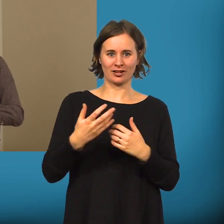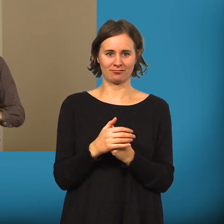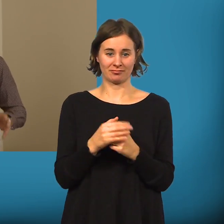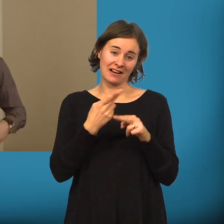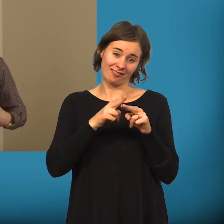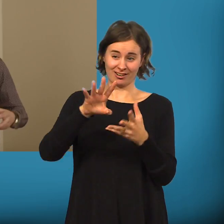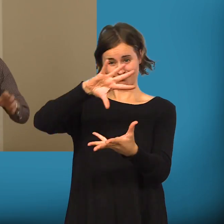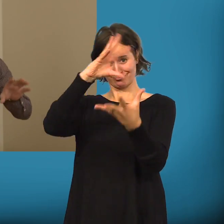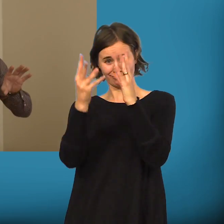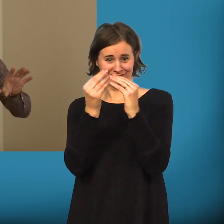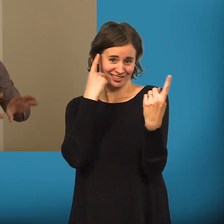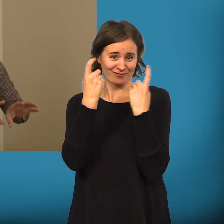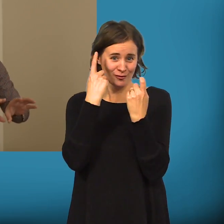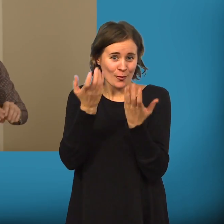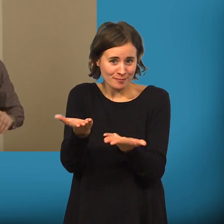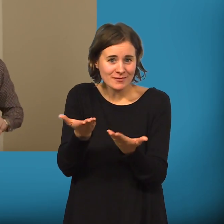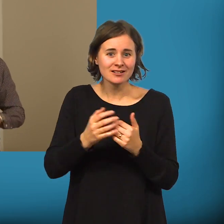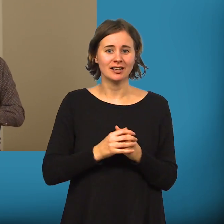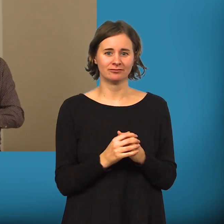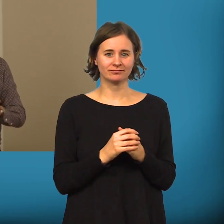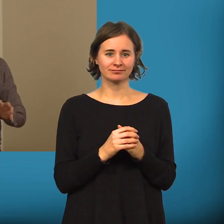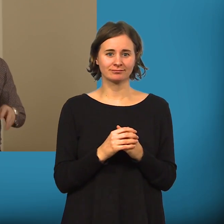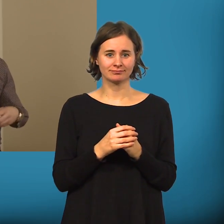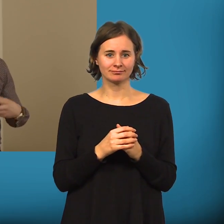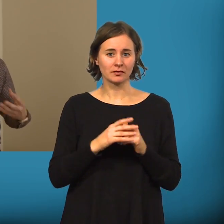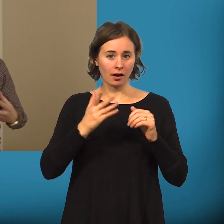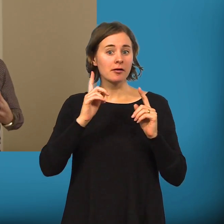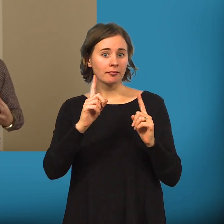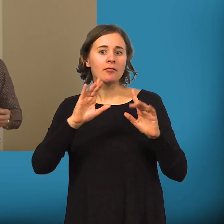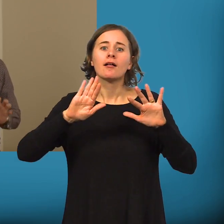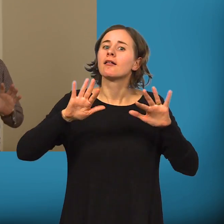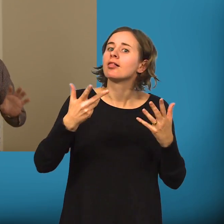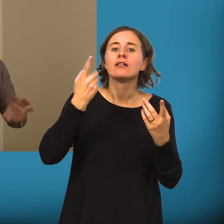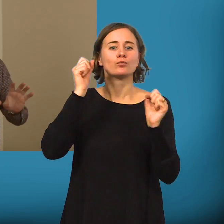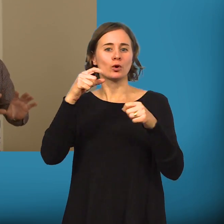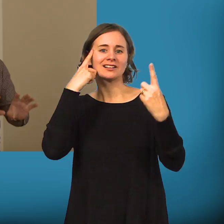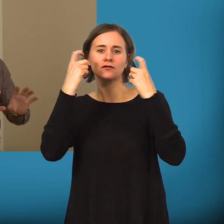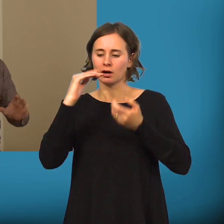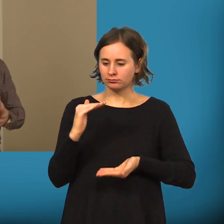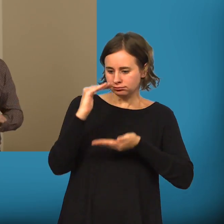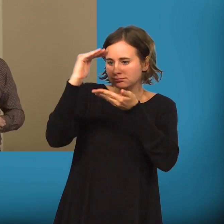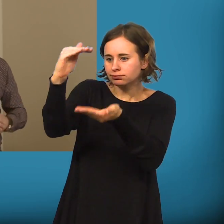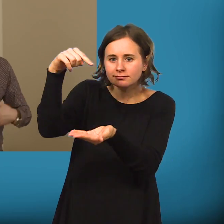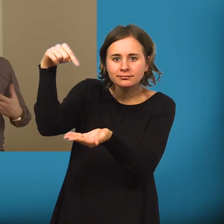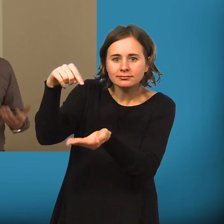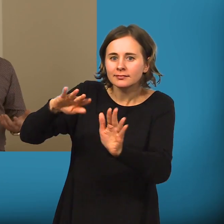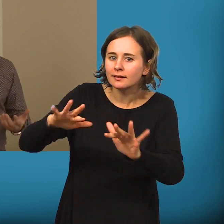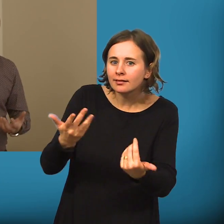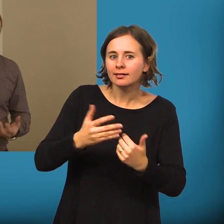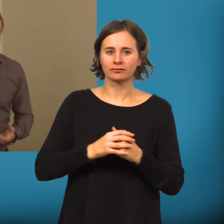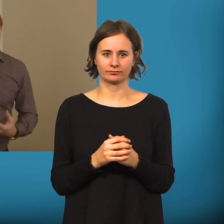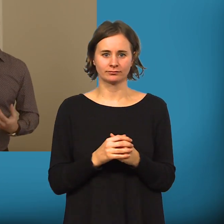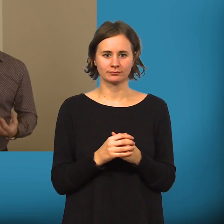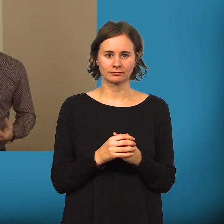Vat kokia informacija man reikia padėti. Kai tokią informaciją aš susirinksiu, ją ir reikia publikuoti. Tada